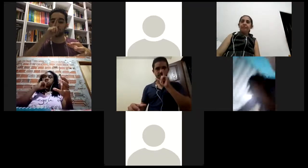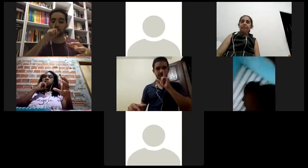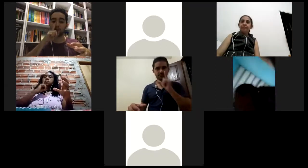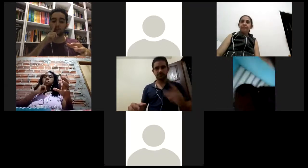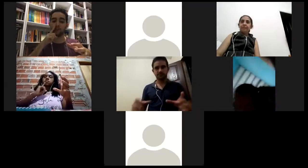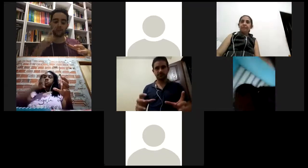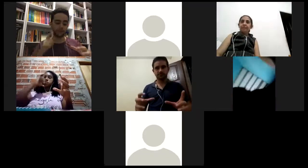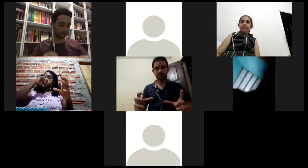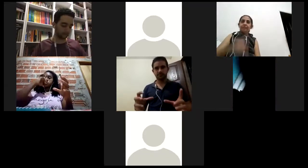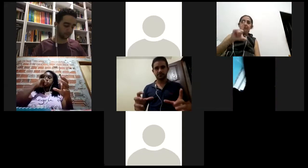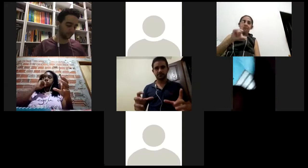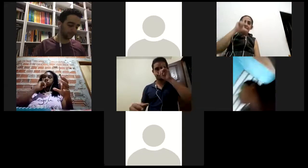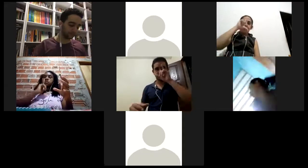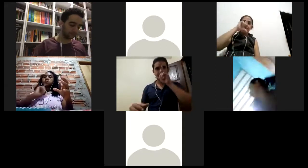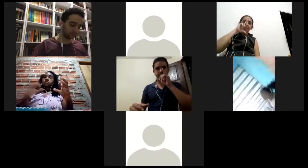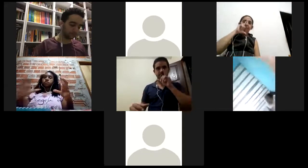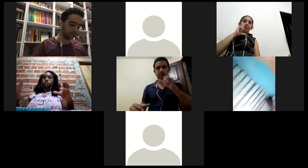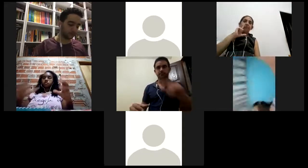lado.